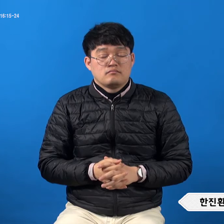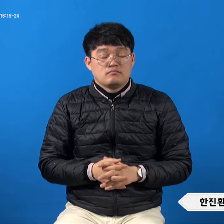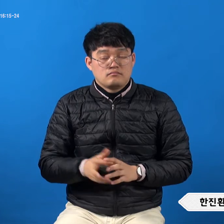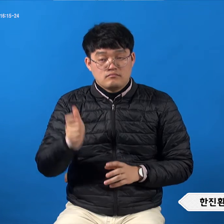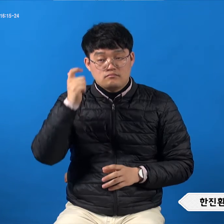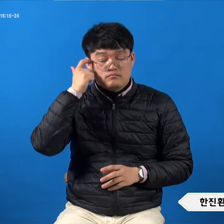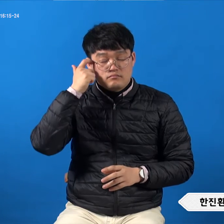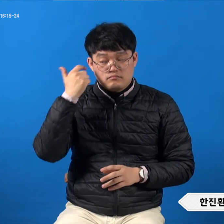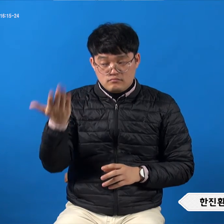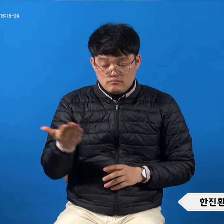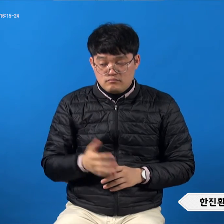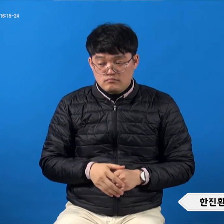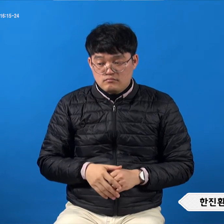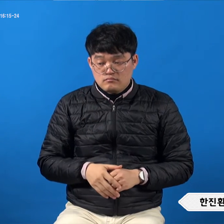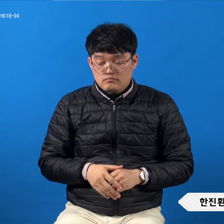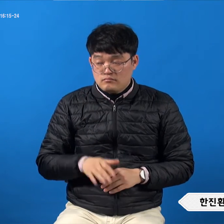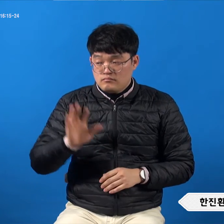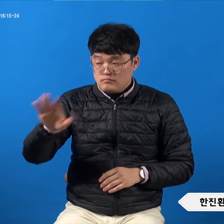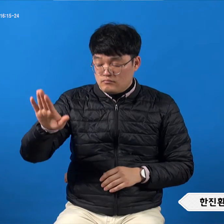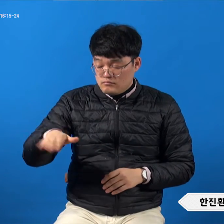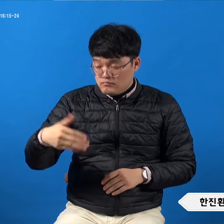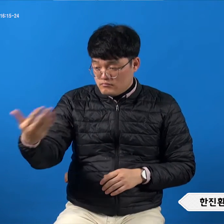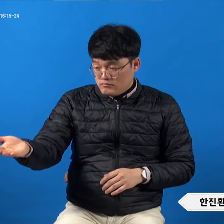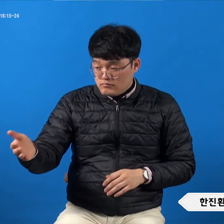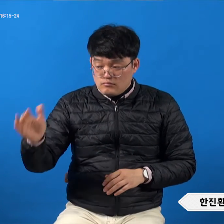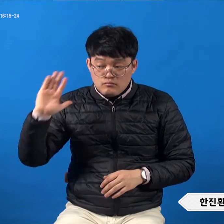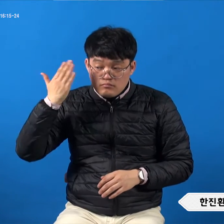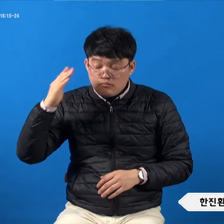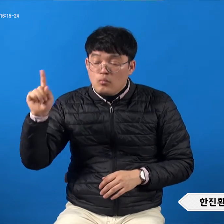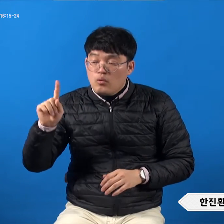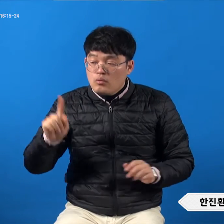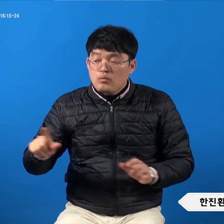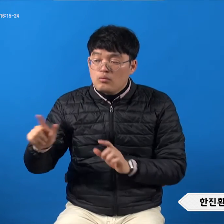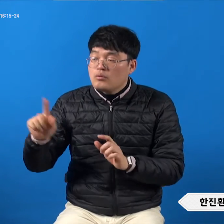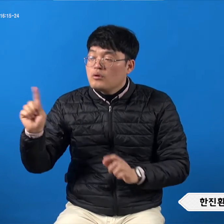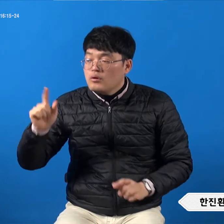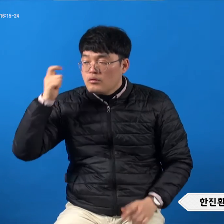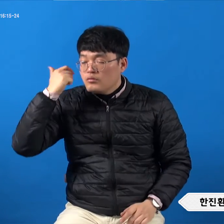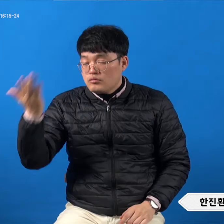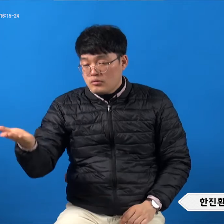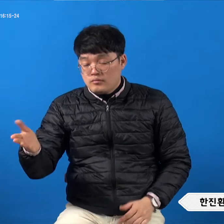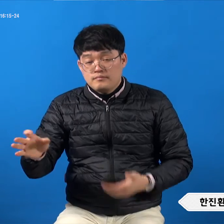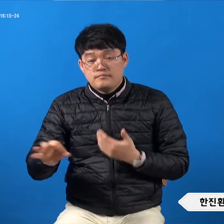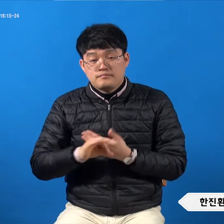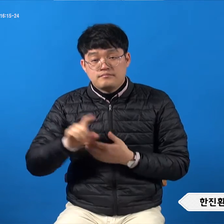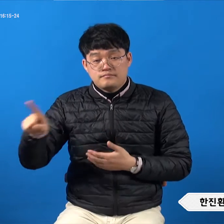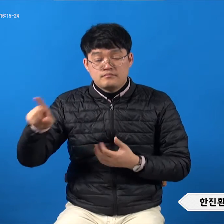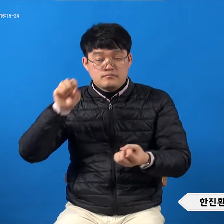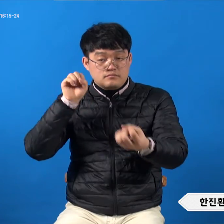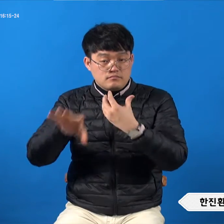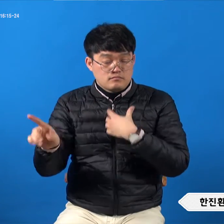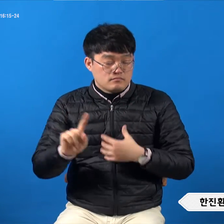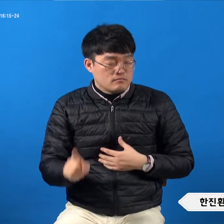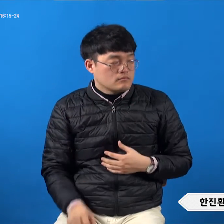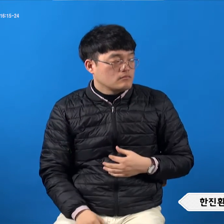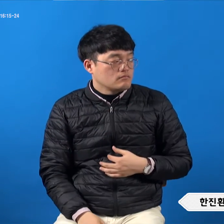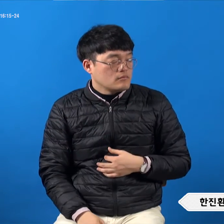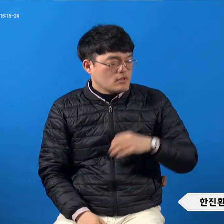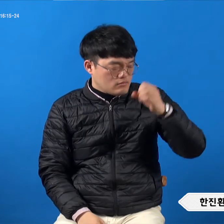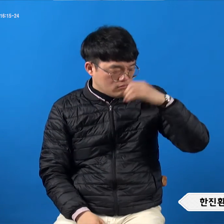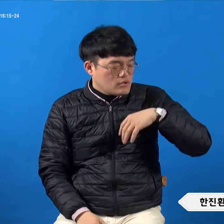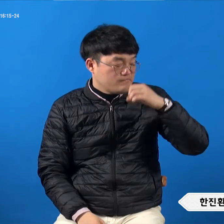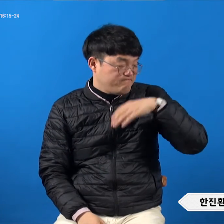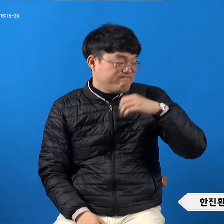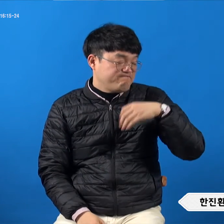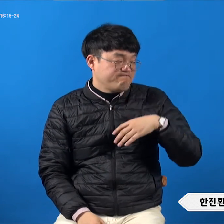이렇게 질문을 합니다. 김 목사에게. 김 목사, 당신은 요즘 어때? 합니다. 그럼 보통 대답이 뭐